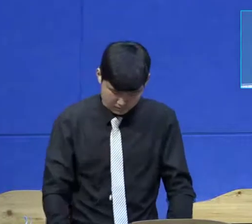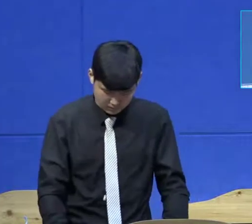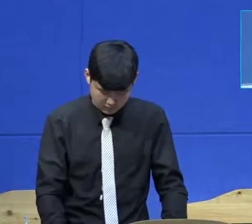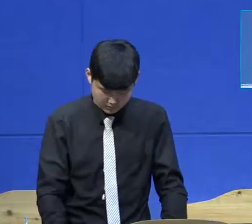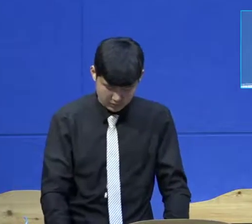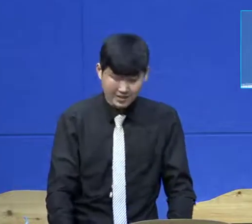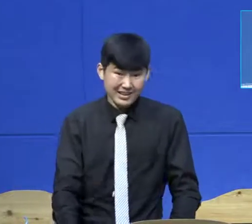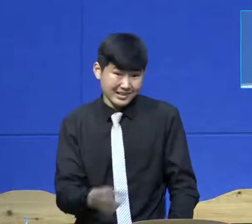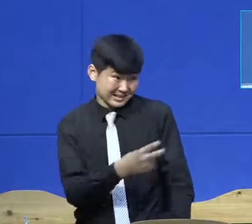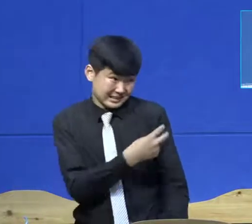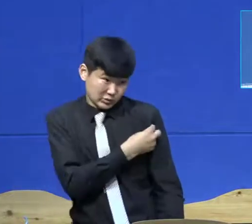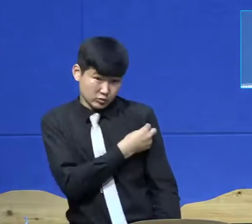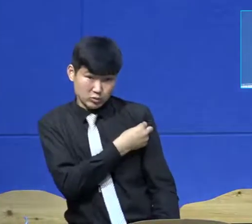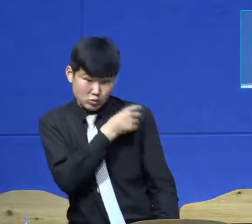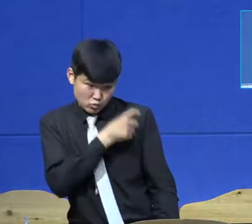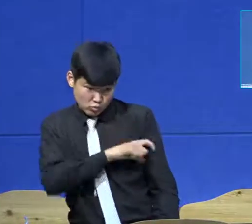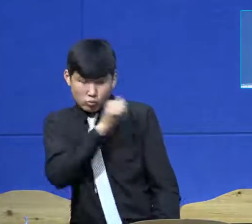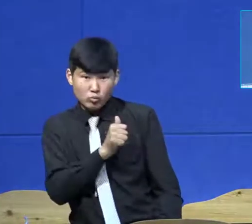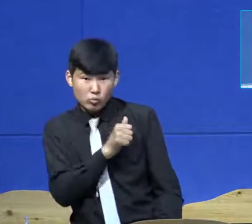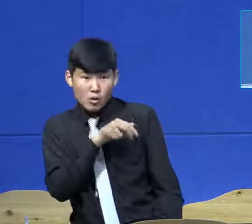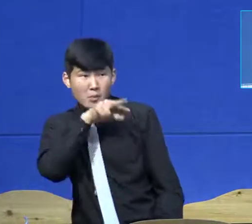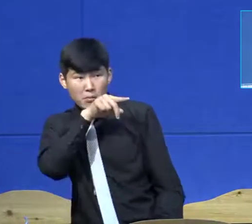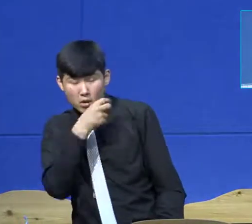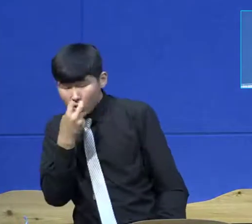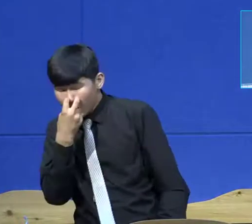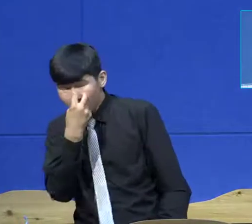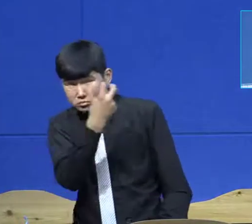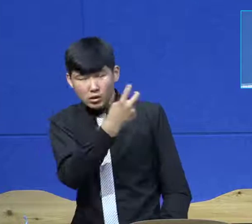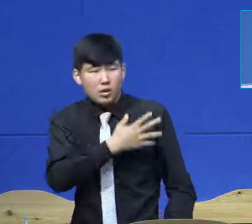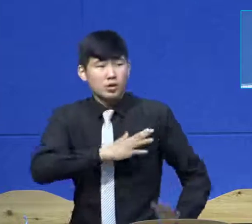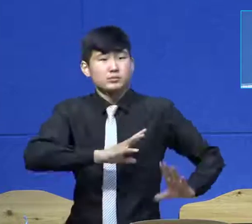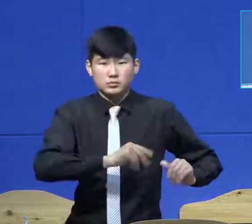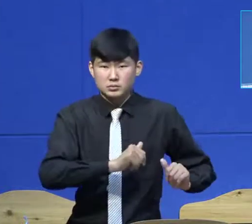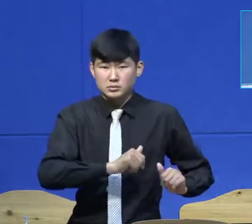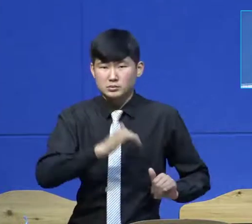Хазуулсан хүн болгон хүрл могоороо харах юм бол амьдэрсэн. Зарим хүмүүс